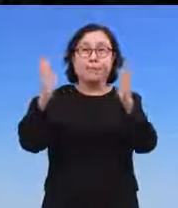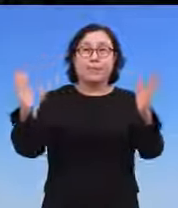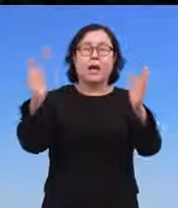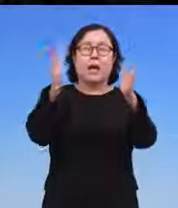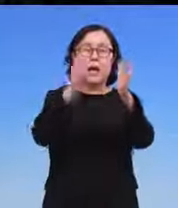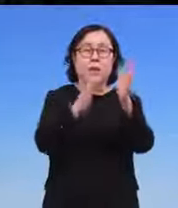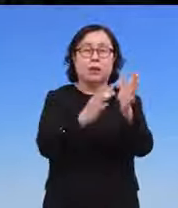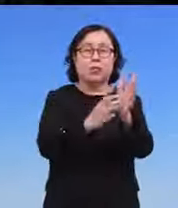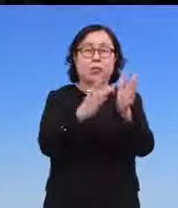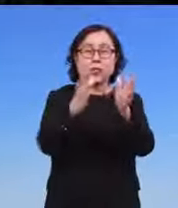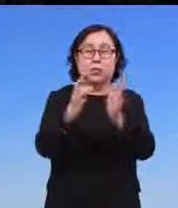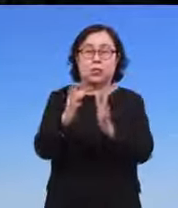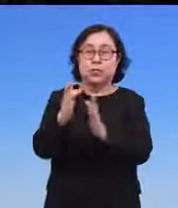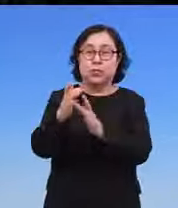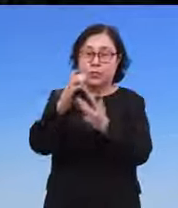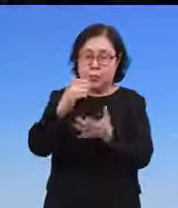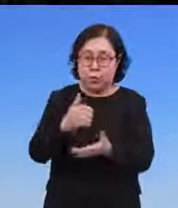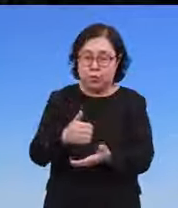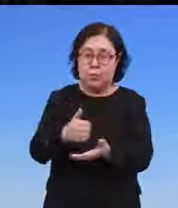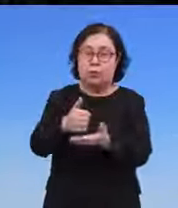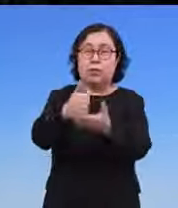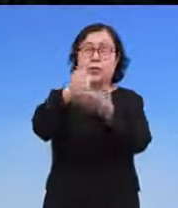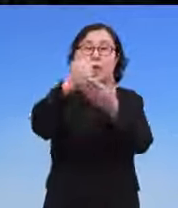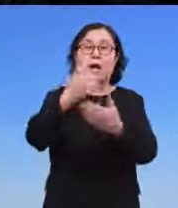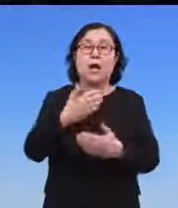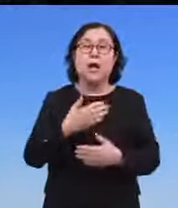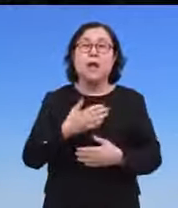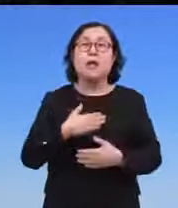예수는 내 힘이요,